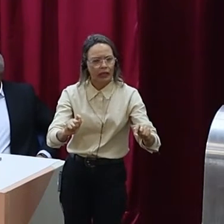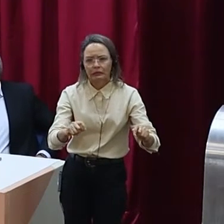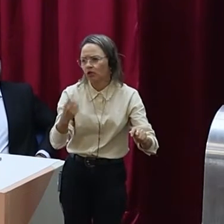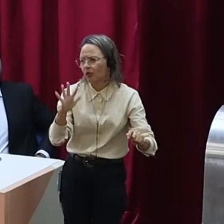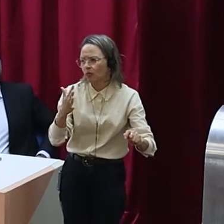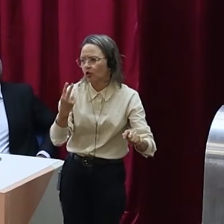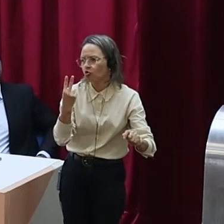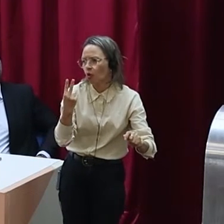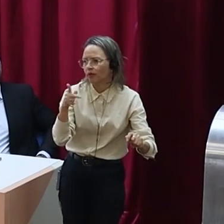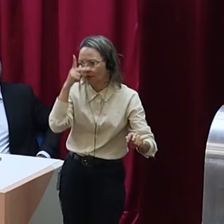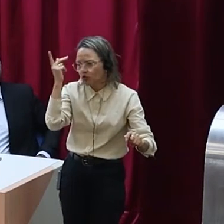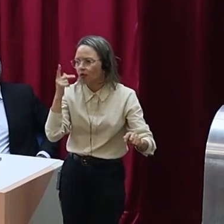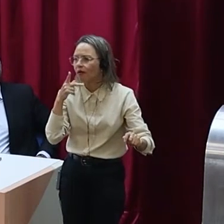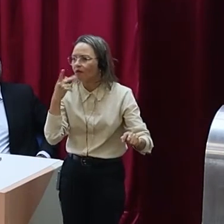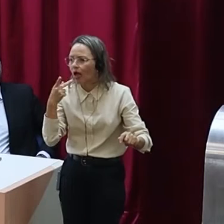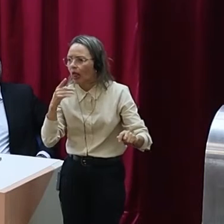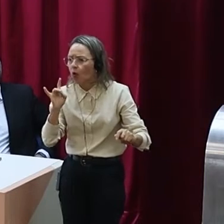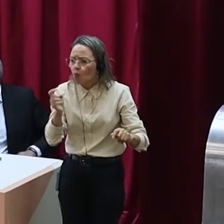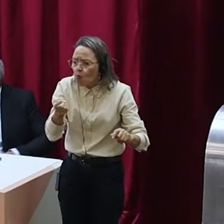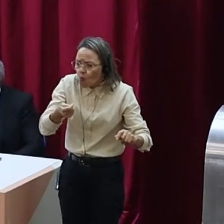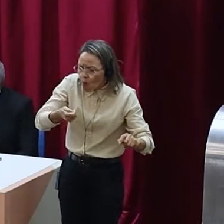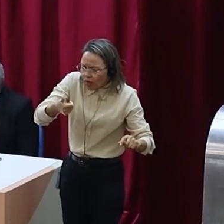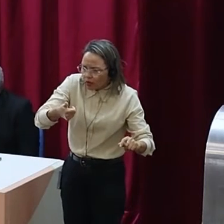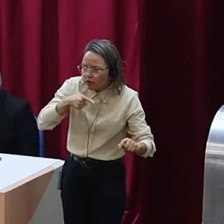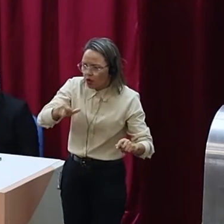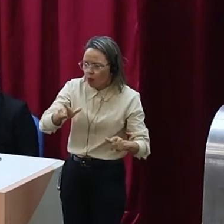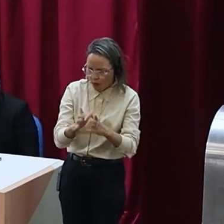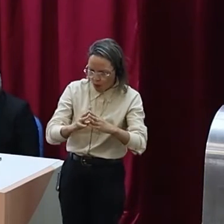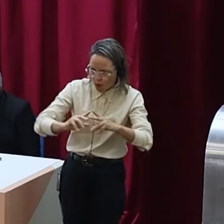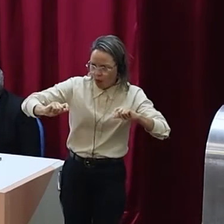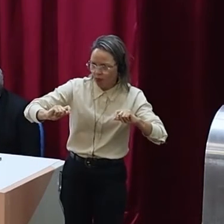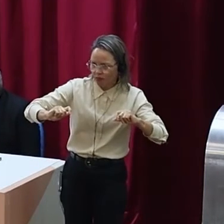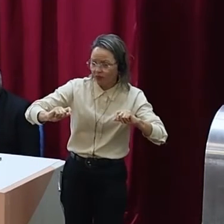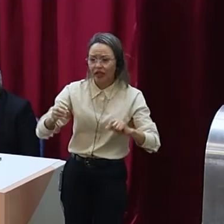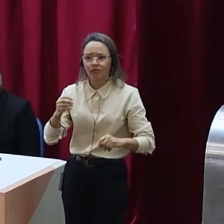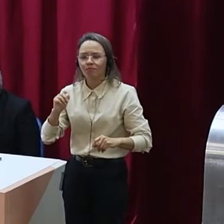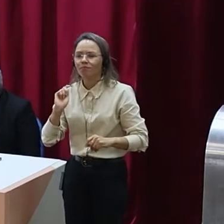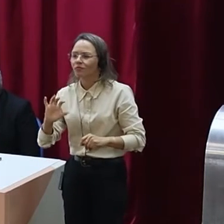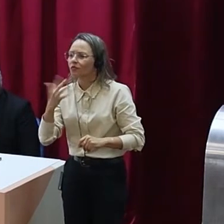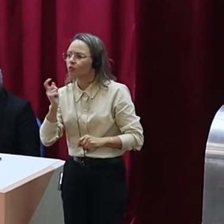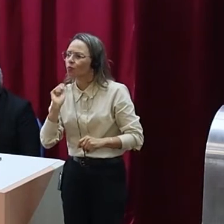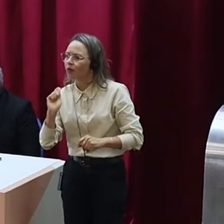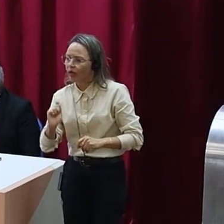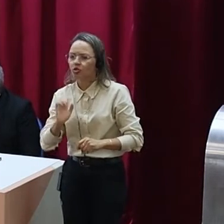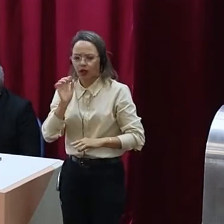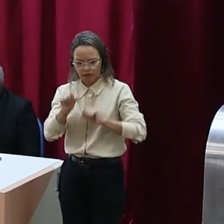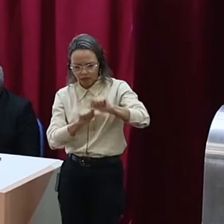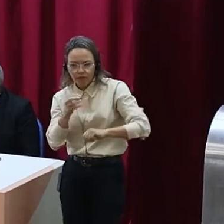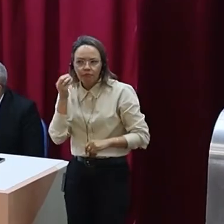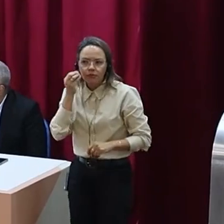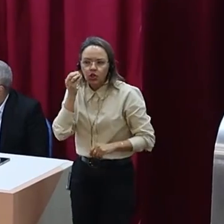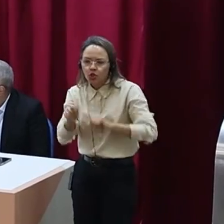una lengua casi muerta. Se está tratando de revitalizar entre la comunidad y la Secretaría de Políticas